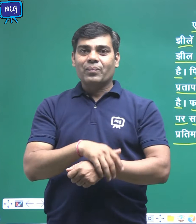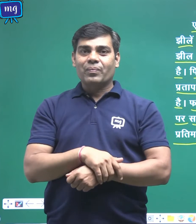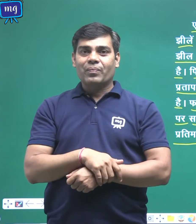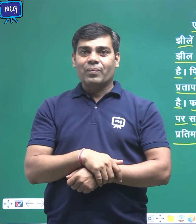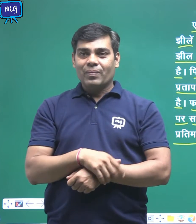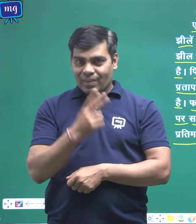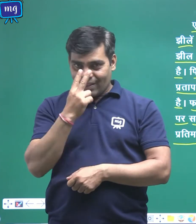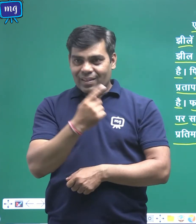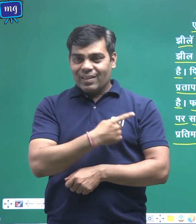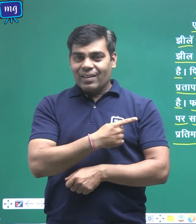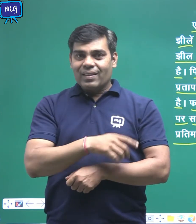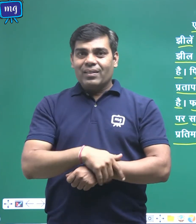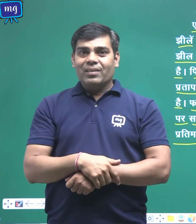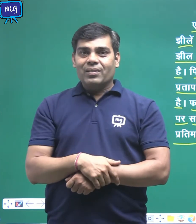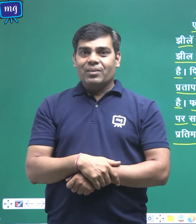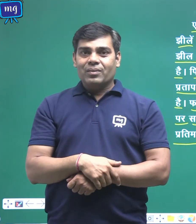दिखाई दे रहे हैं।